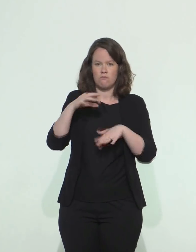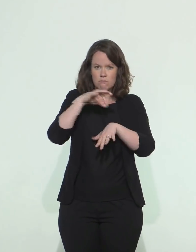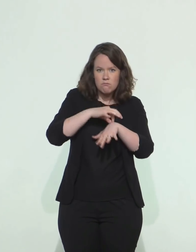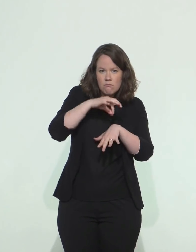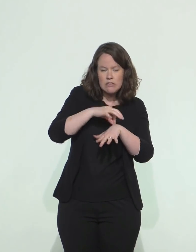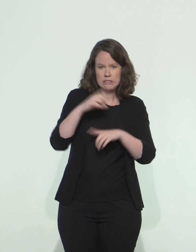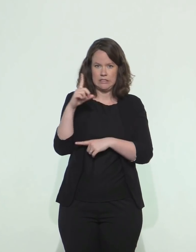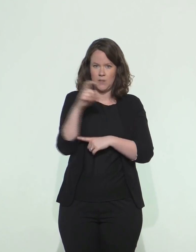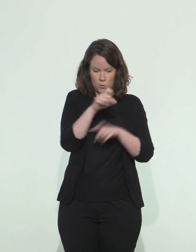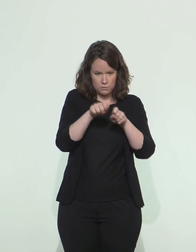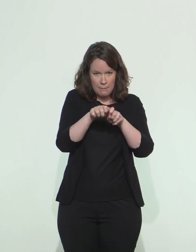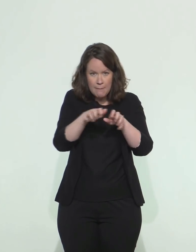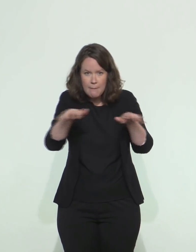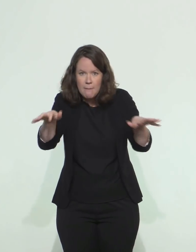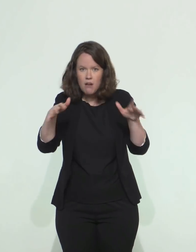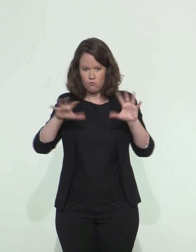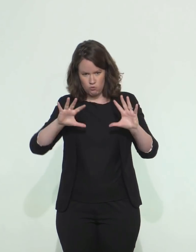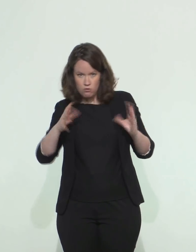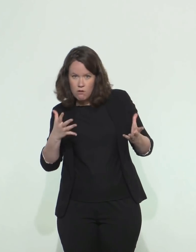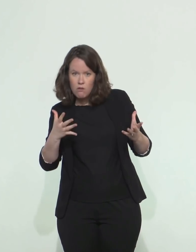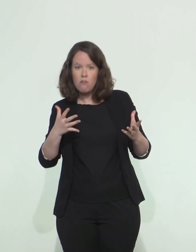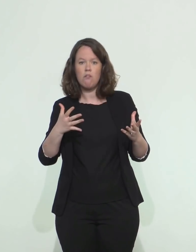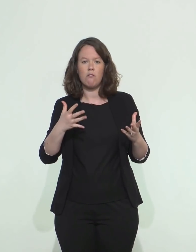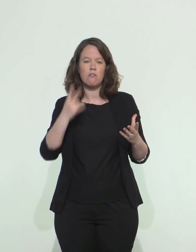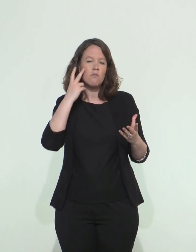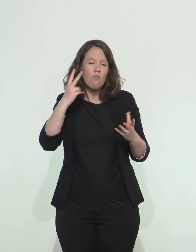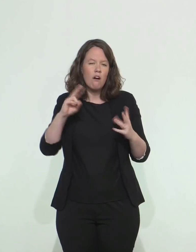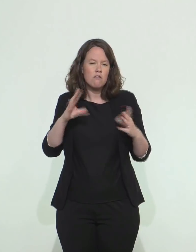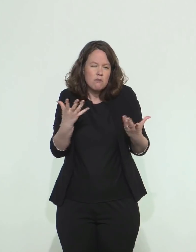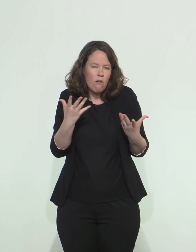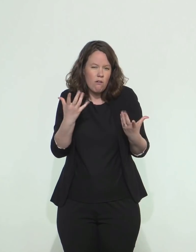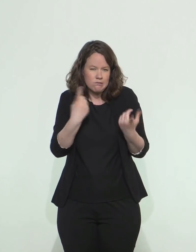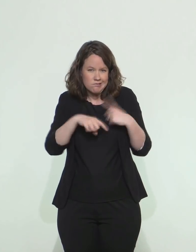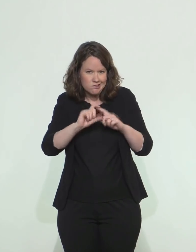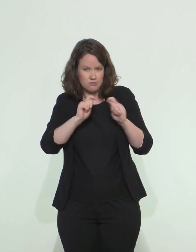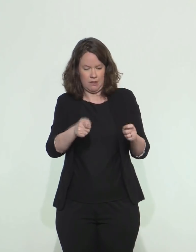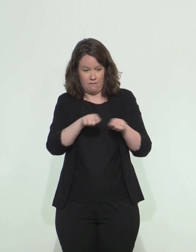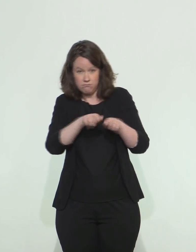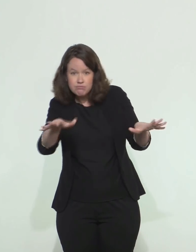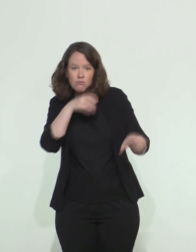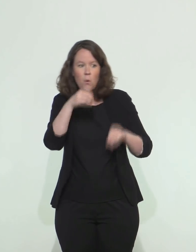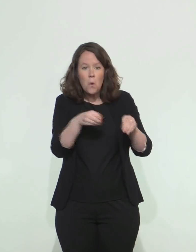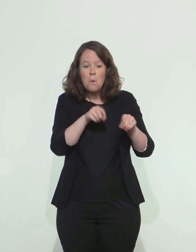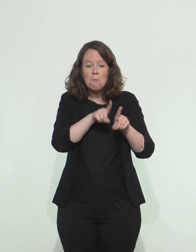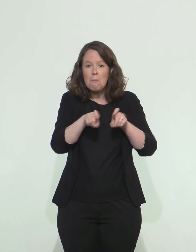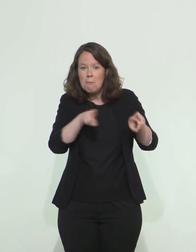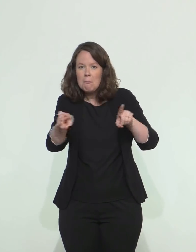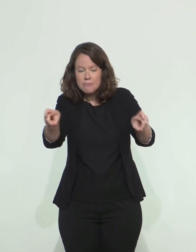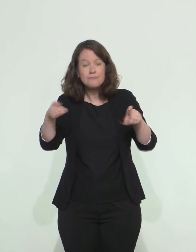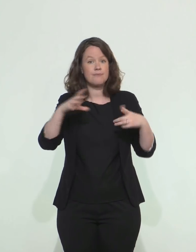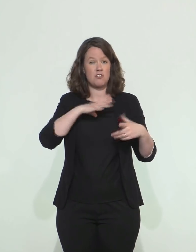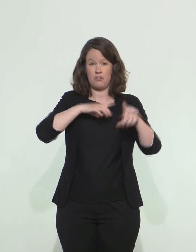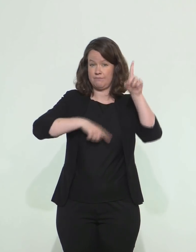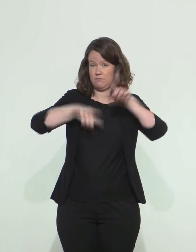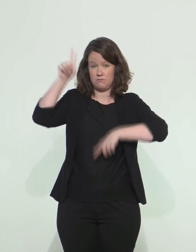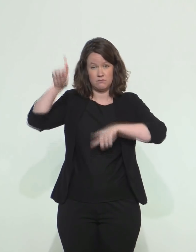l'épidémie, sa cinétique, sa dynamique, il faudra qu'on trouve le bon terme, elle est variable dans le temps. Il y a des gens qui se présentent aux urgences,